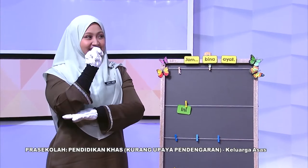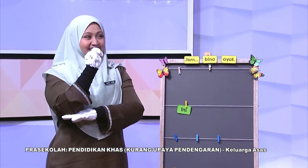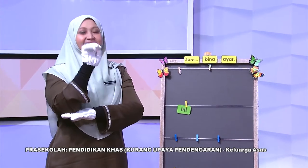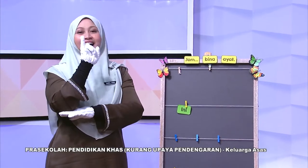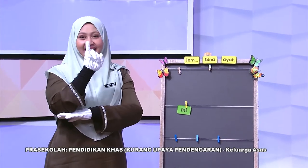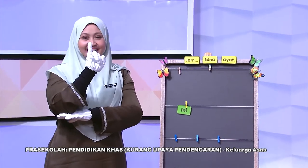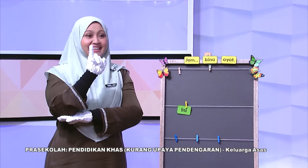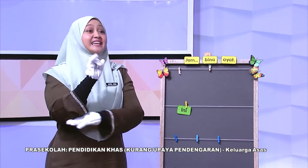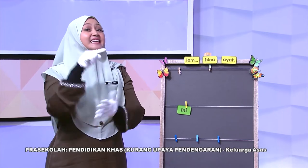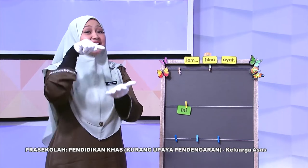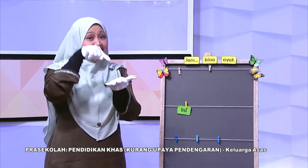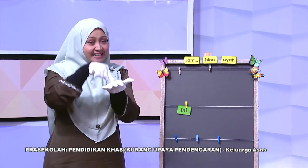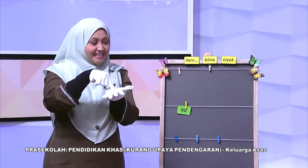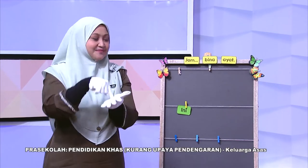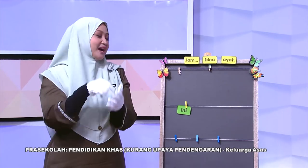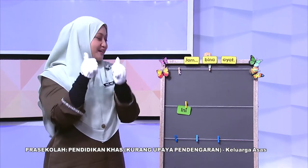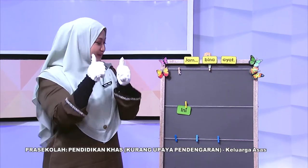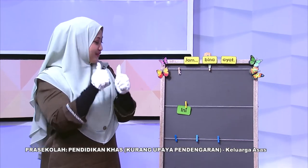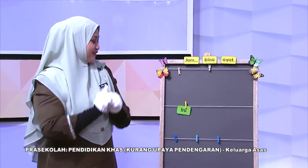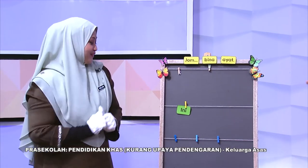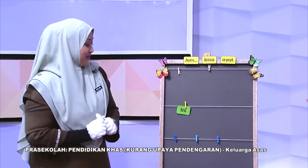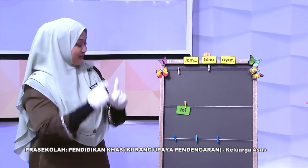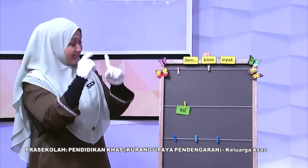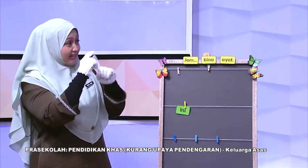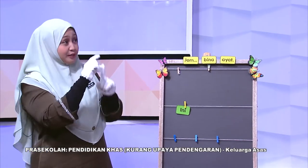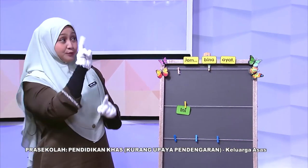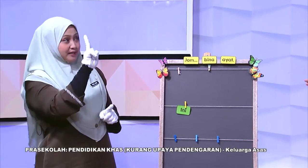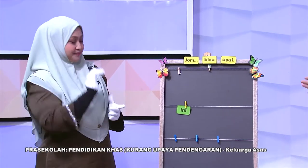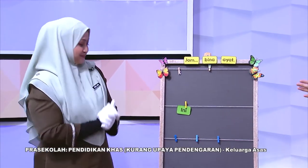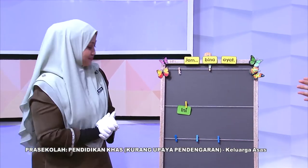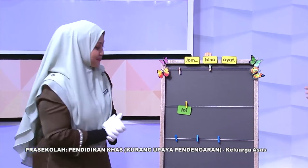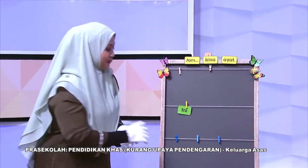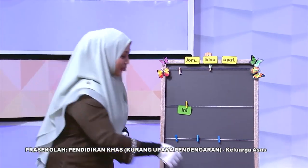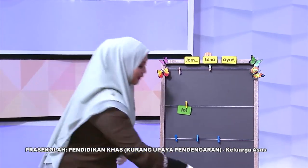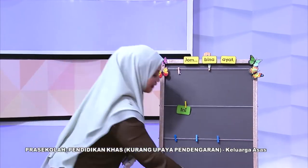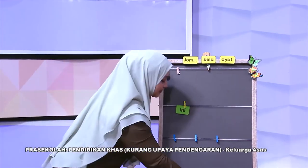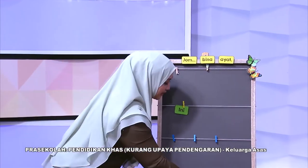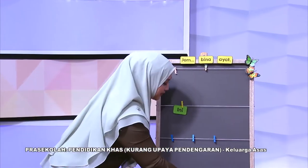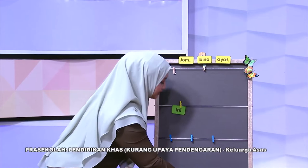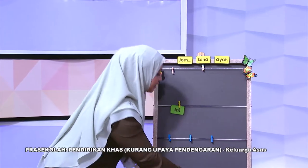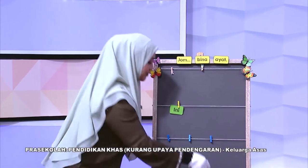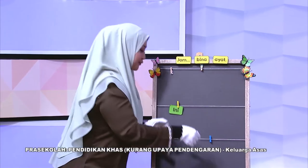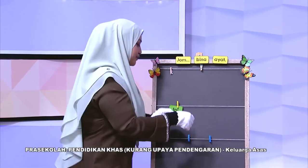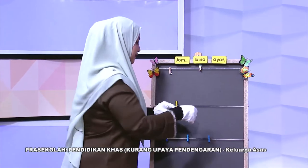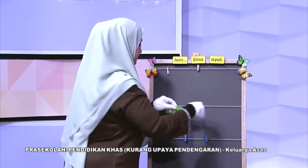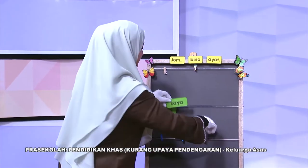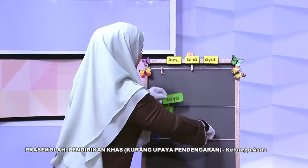Hai ini aku sakit perkataan kedua kedua polisi Oke pendataan kedua